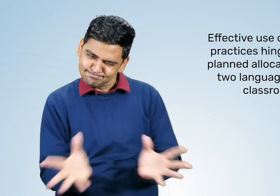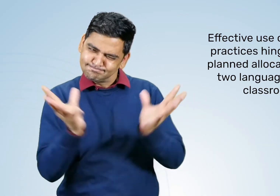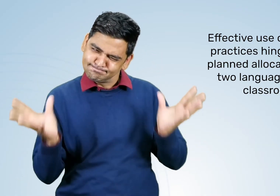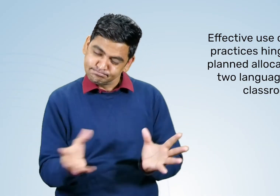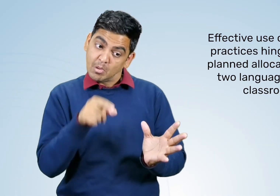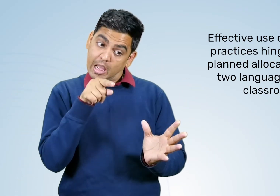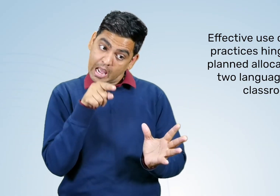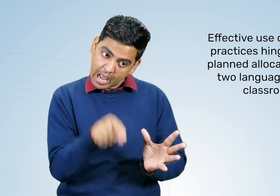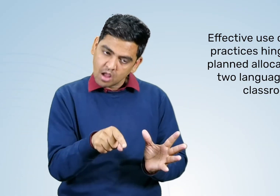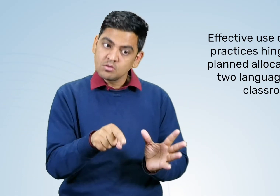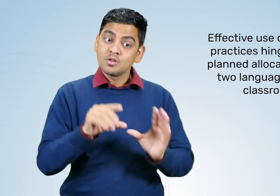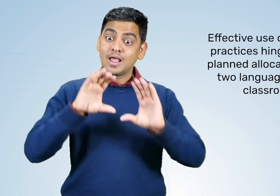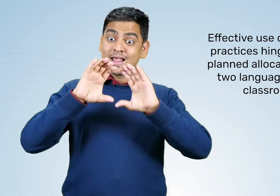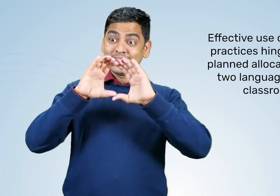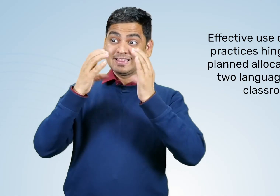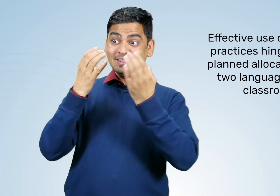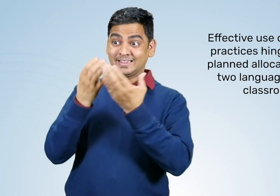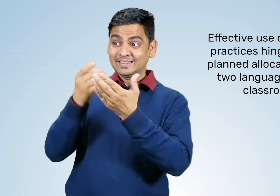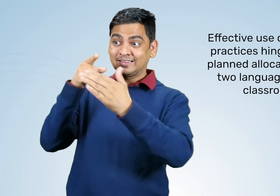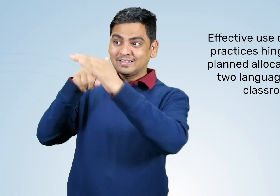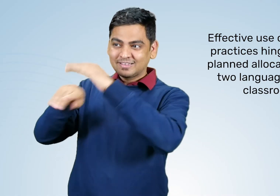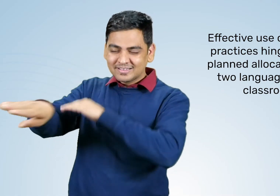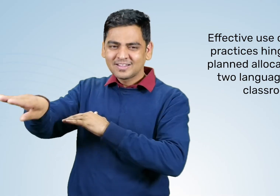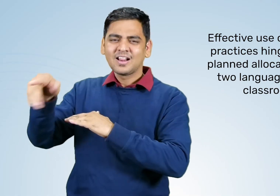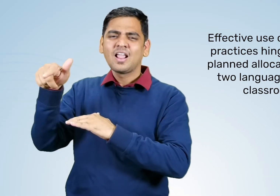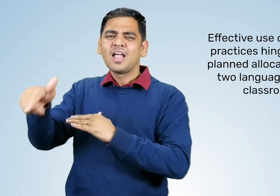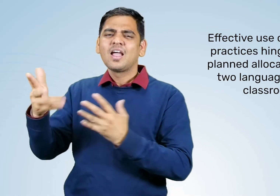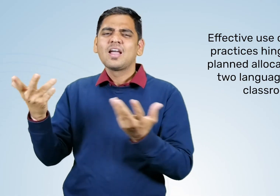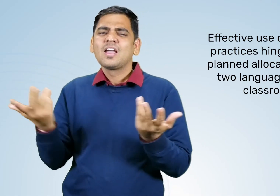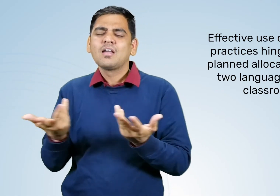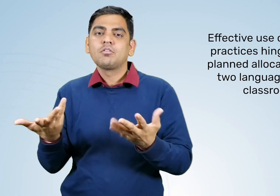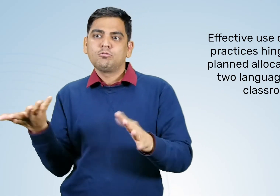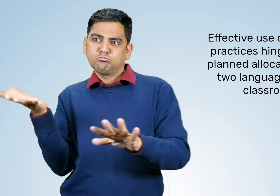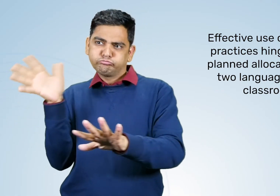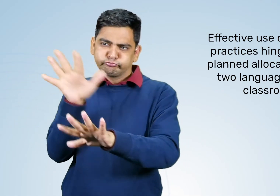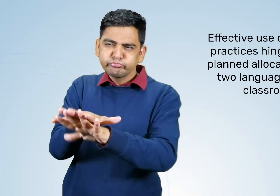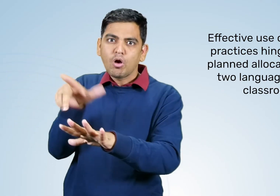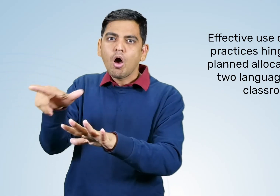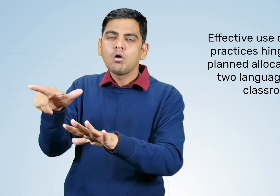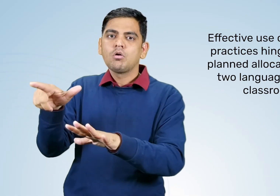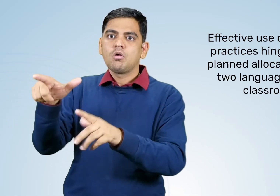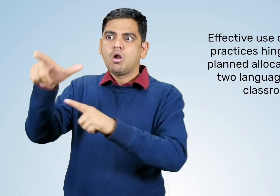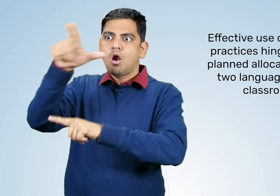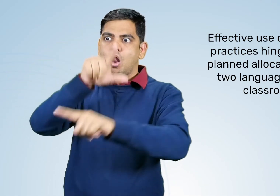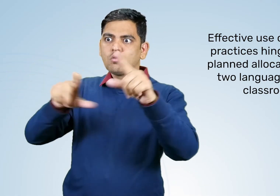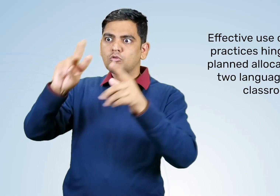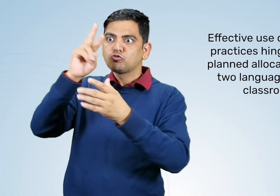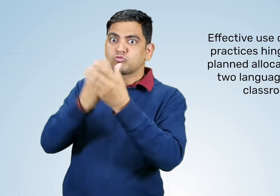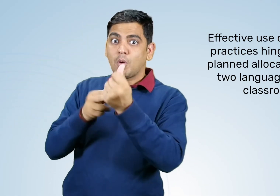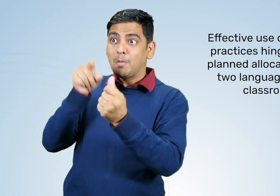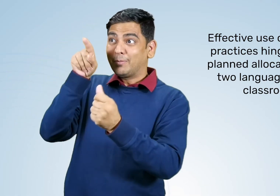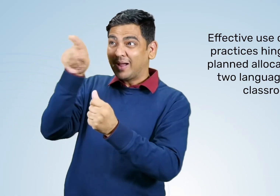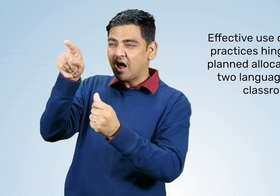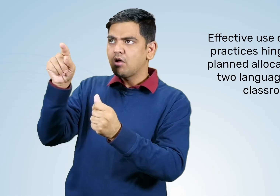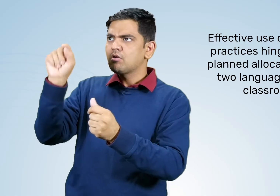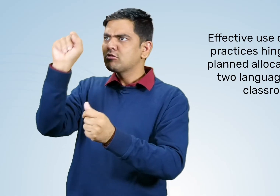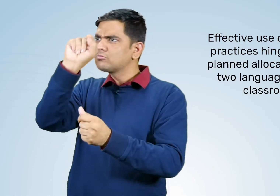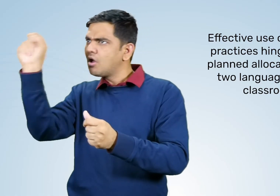द्विभाषी अभ्यासों को प्रभावी उपयोग कक्षा में भाषाओं के नियोजित आवंटन पर निर्भर करता